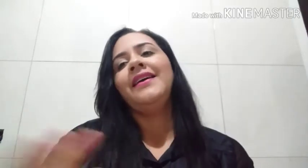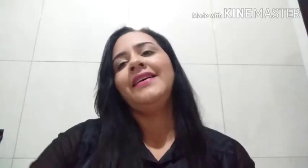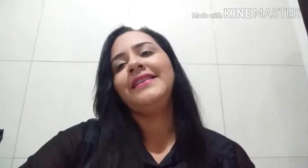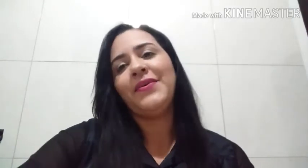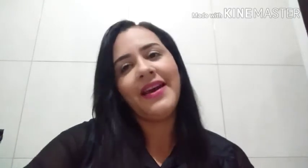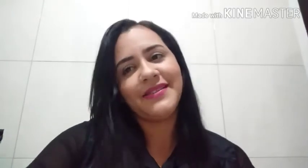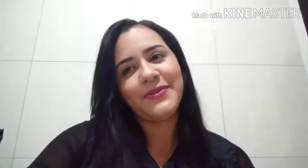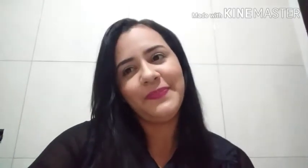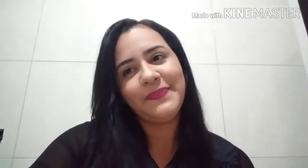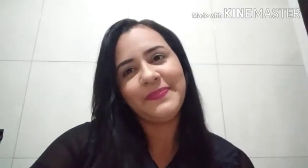Então é isso.